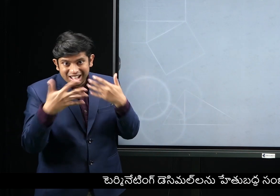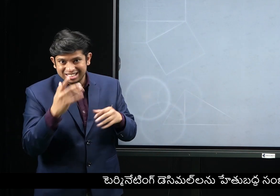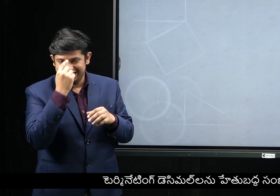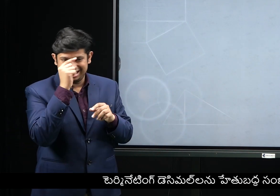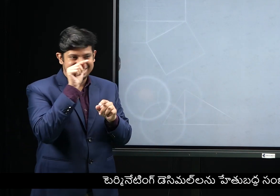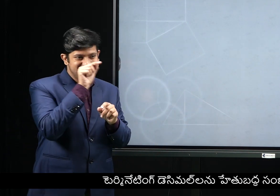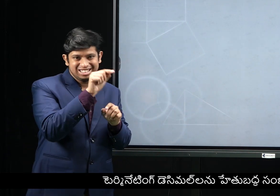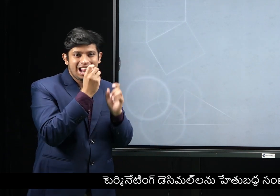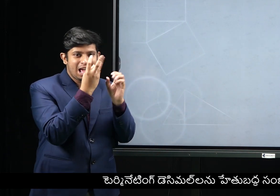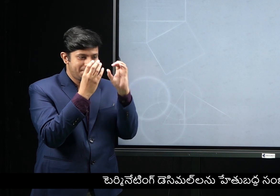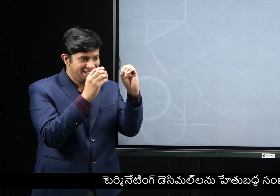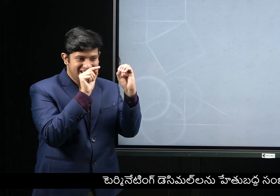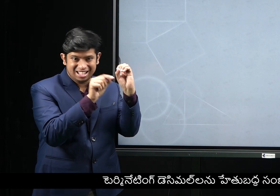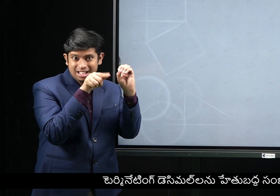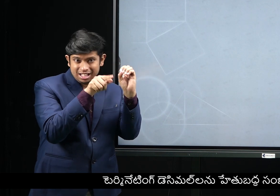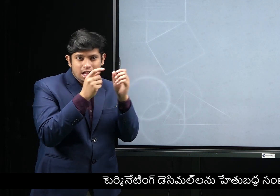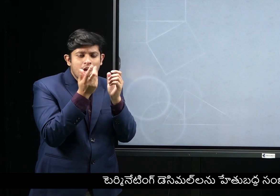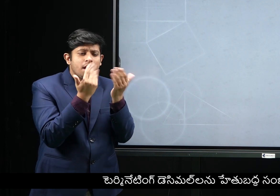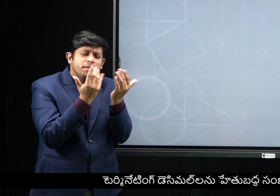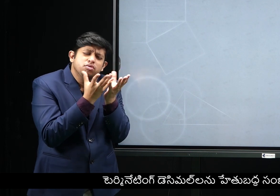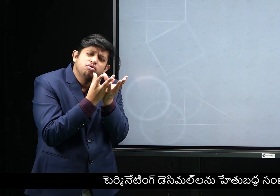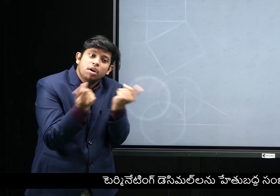టర్మినేటింగ్ డెసిమల్స్ను హేతుబద్ధ సంఖ్యలుగా మార్చటం.